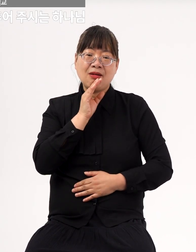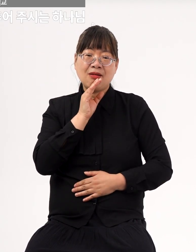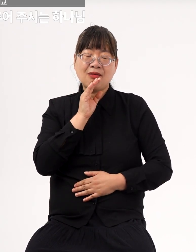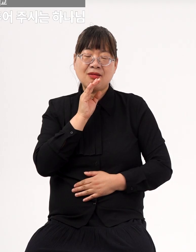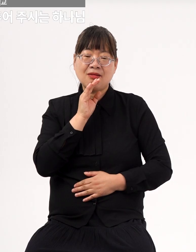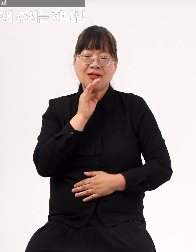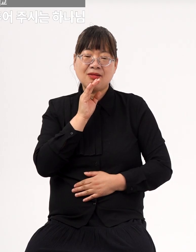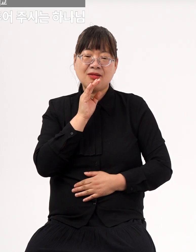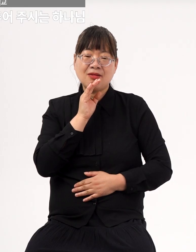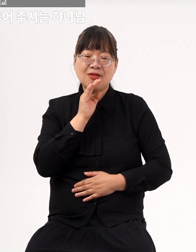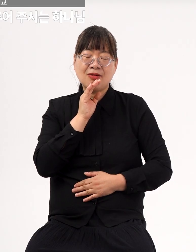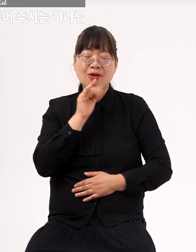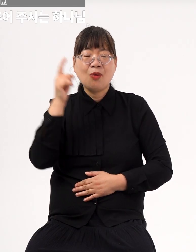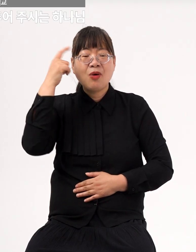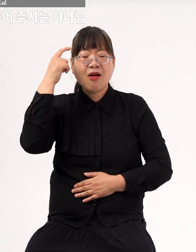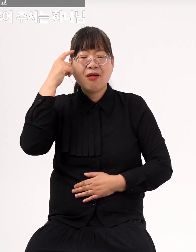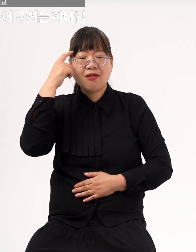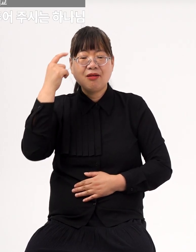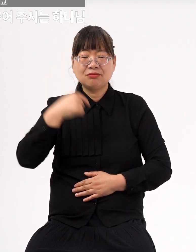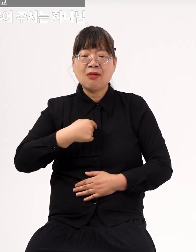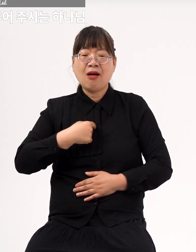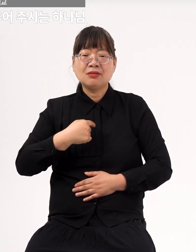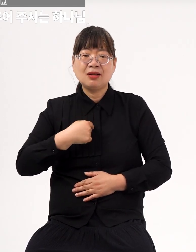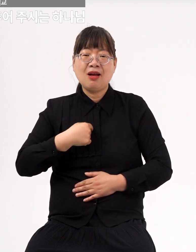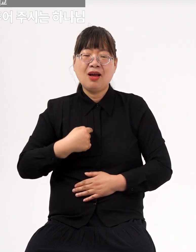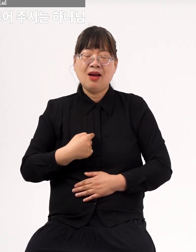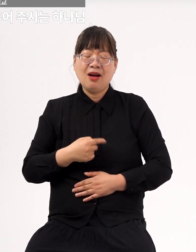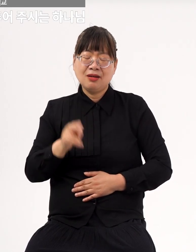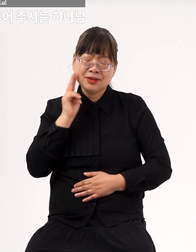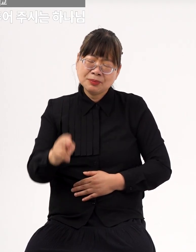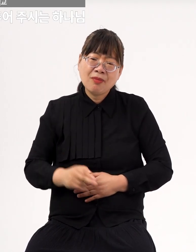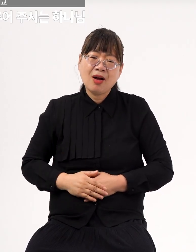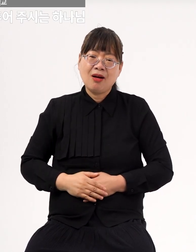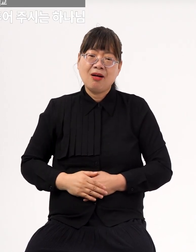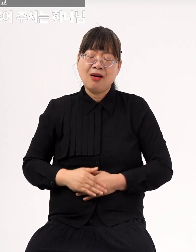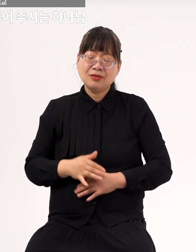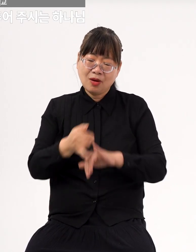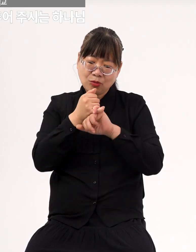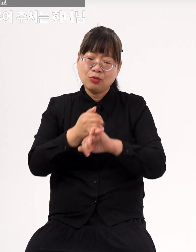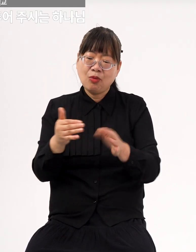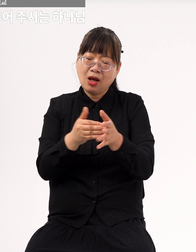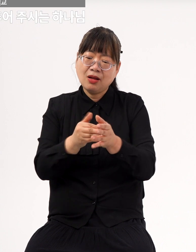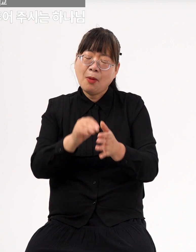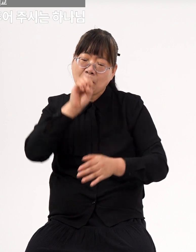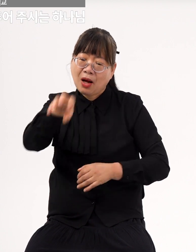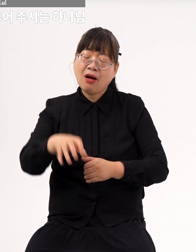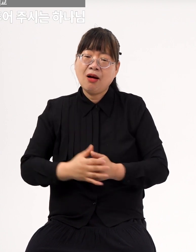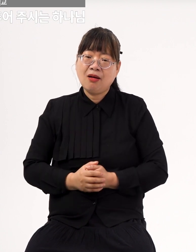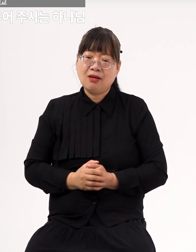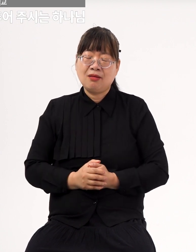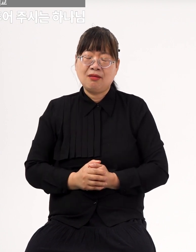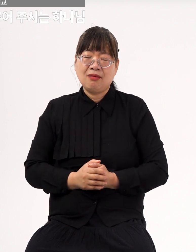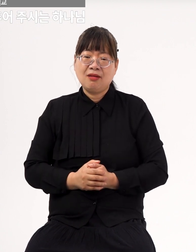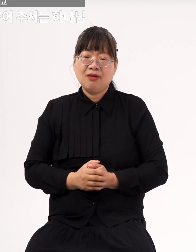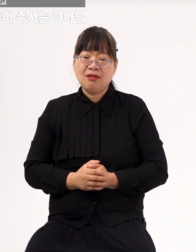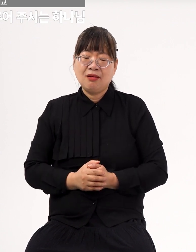네 진상이냐? 왜 그러냐 나한테? 내가 약속했잖냐?